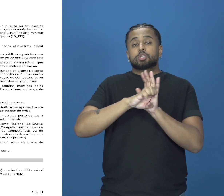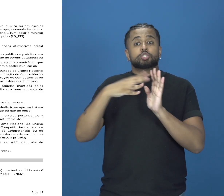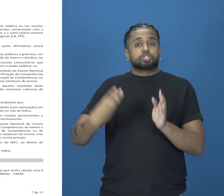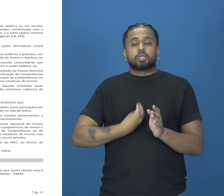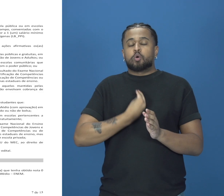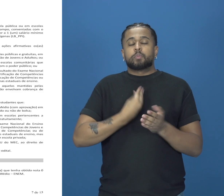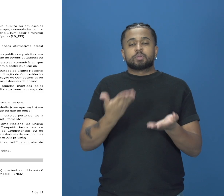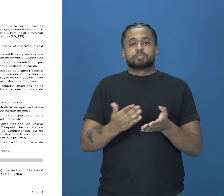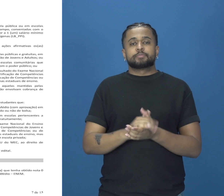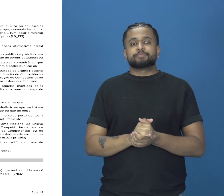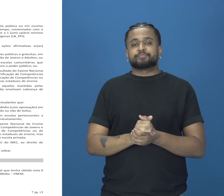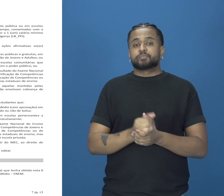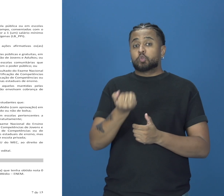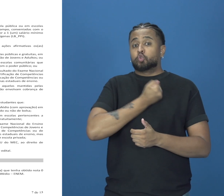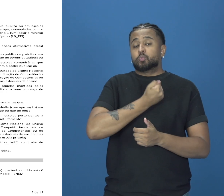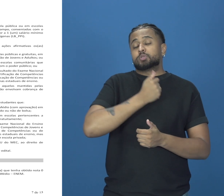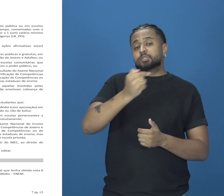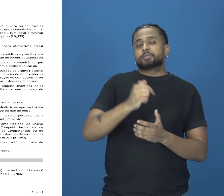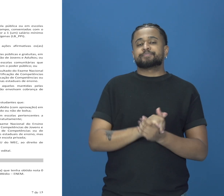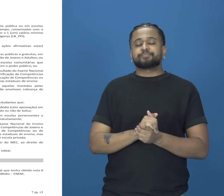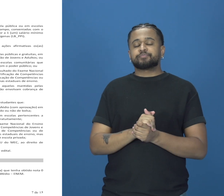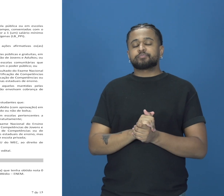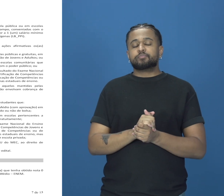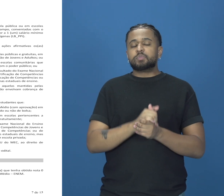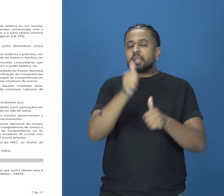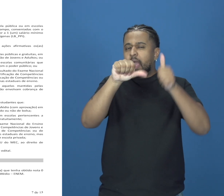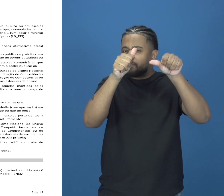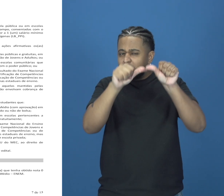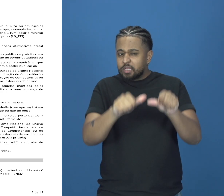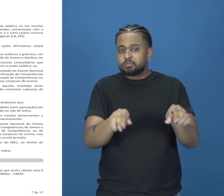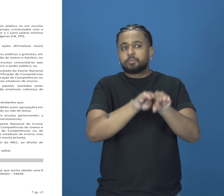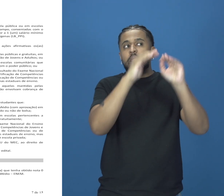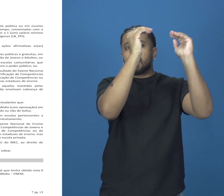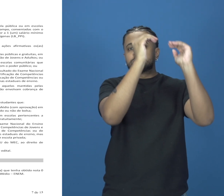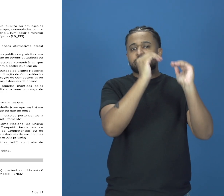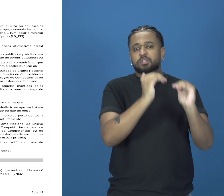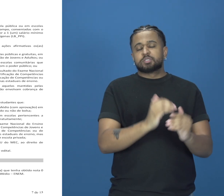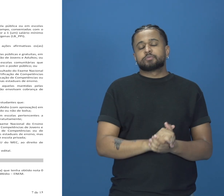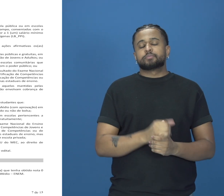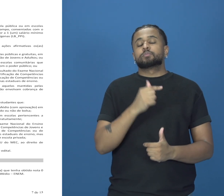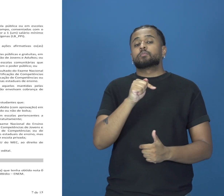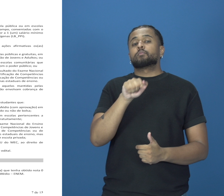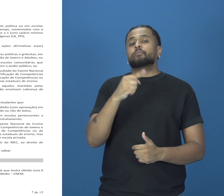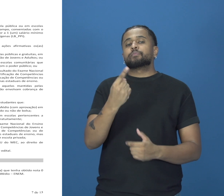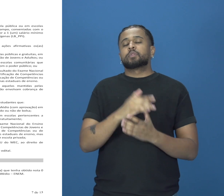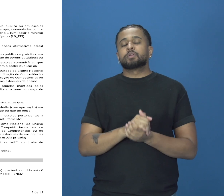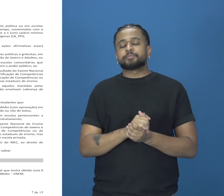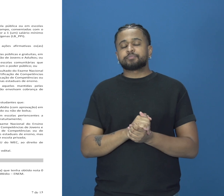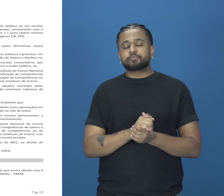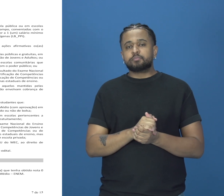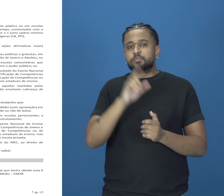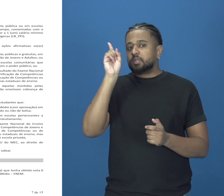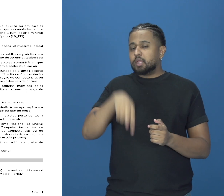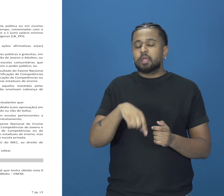edital. Número 7. Dos critérios de avaliação e classificação. 7.1